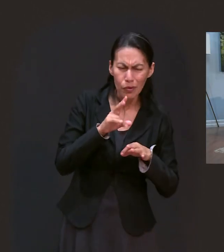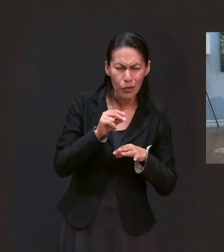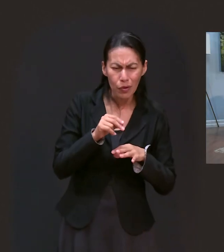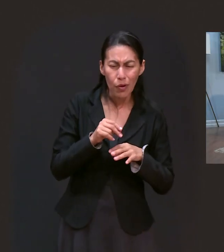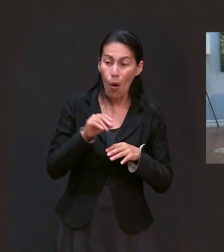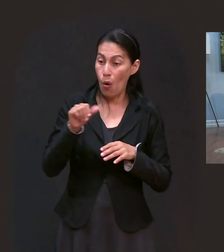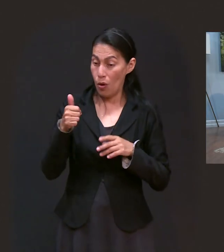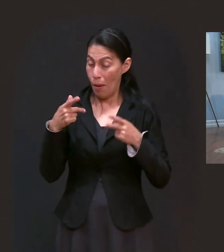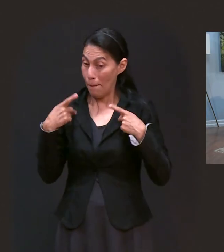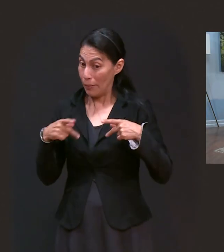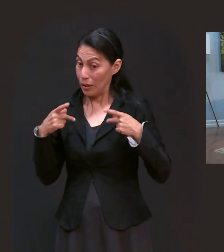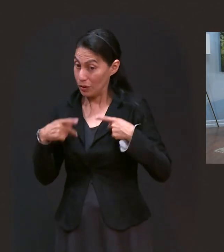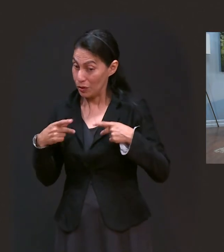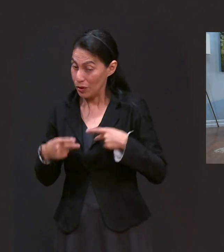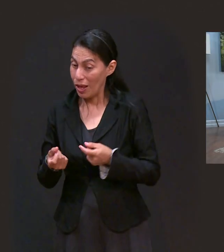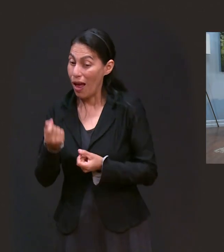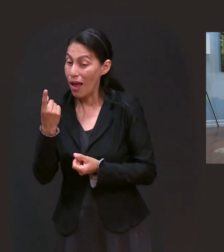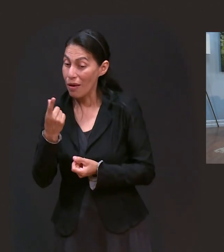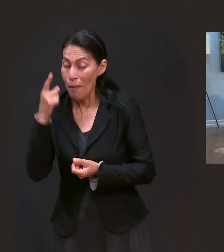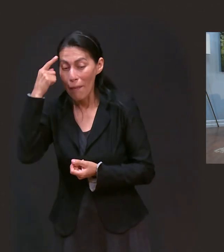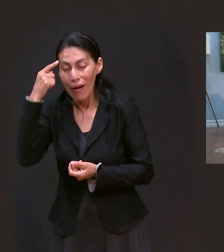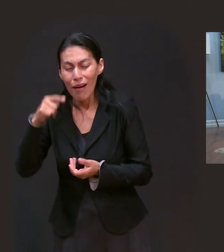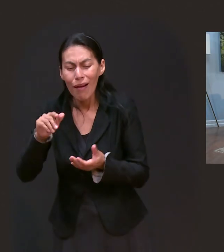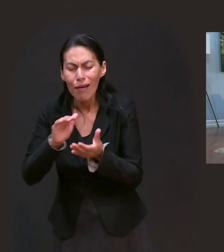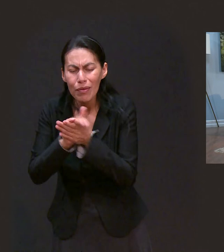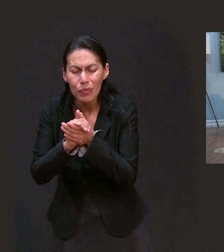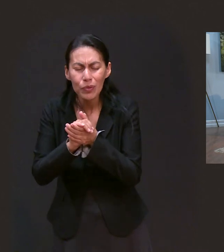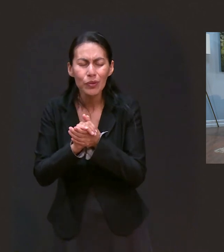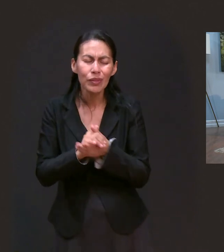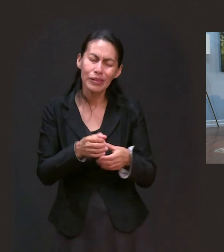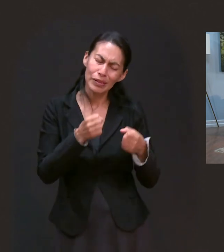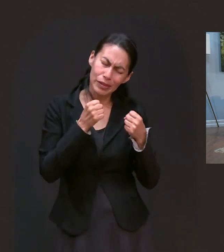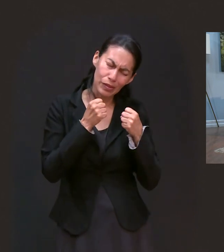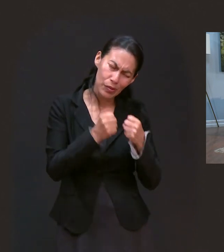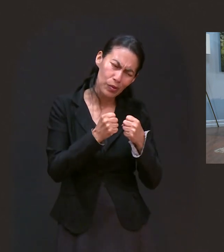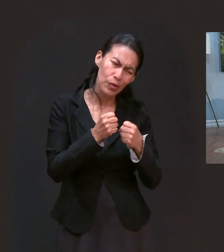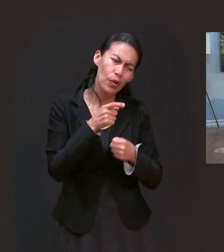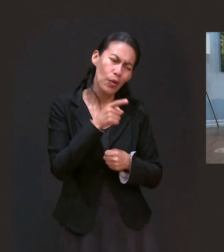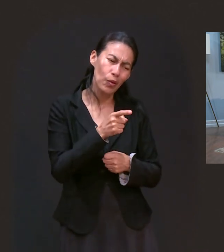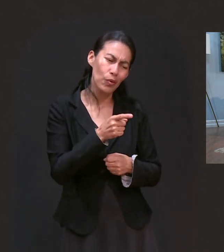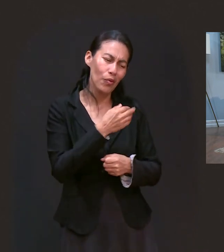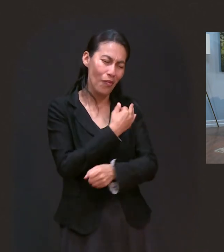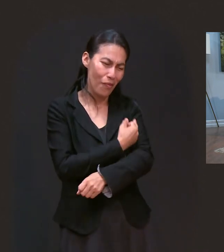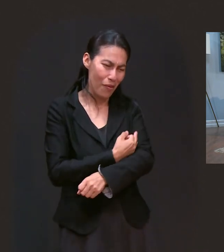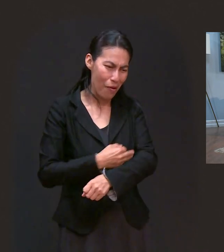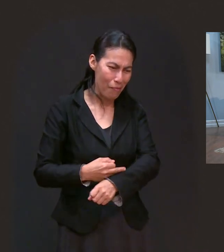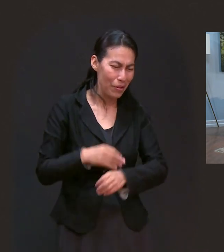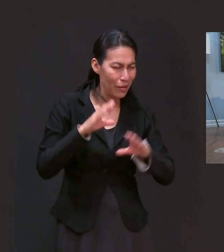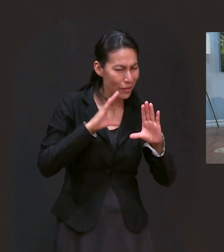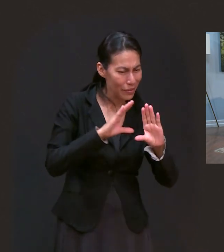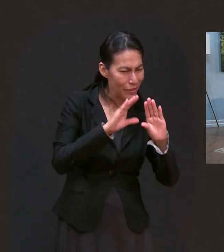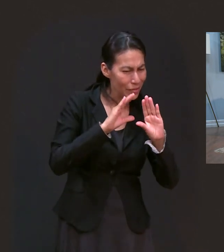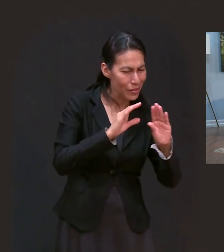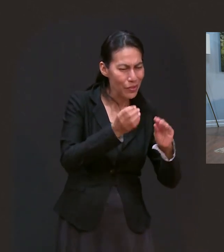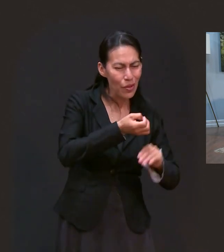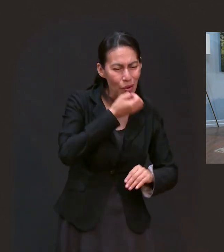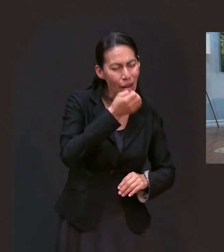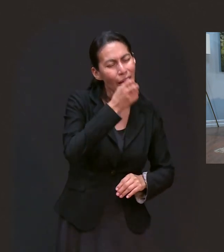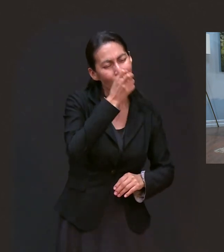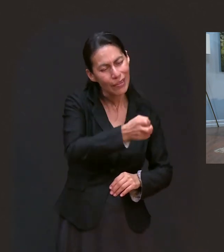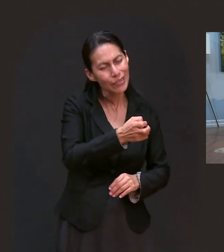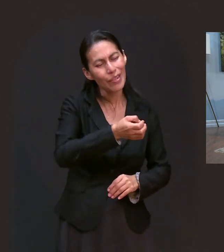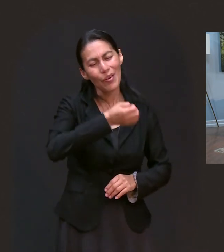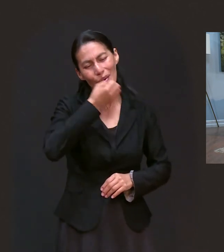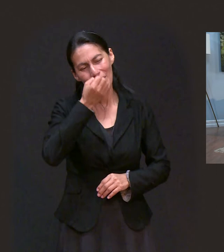medicina sino alguien más buenas y entonces sin duda alguna tu familia que donde aprendiste